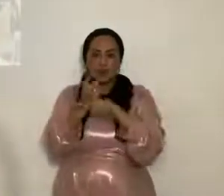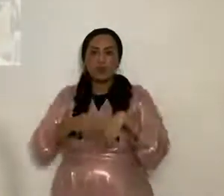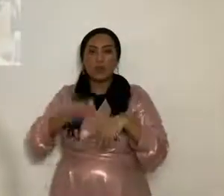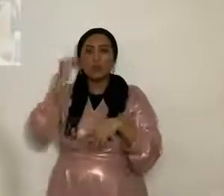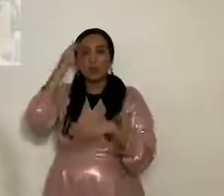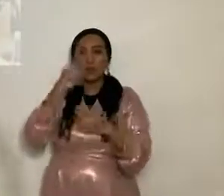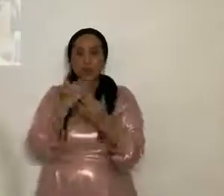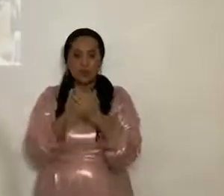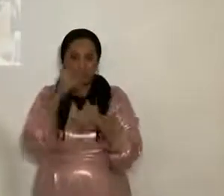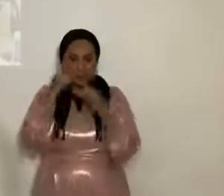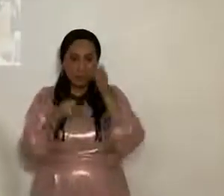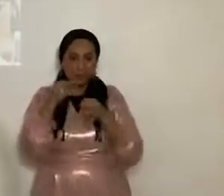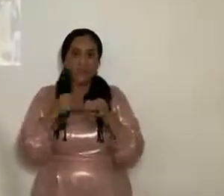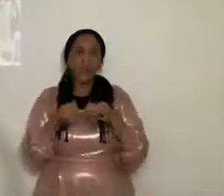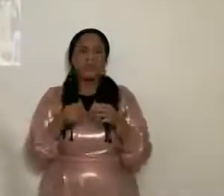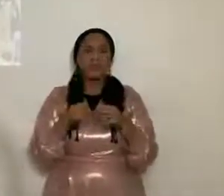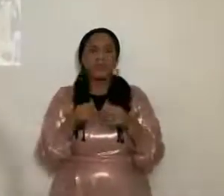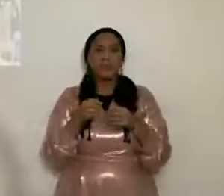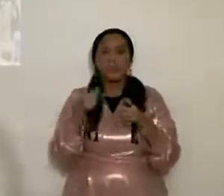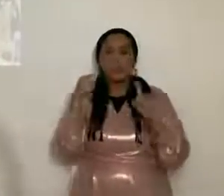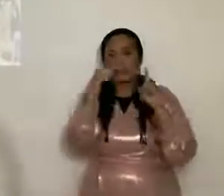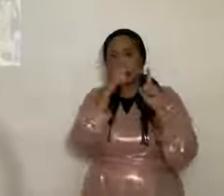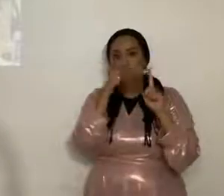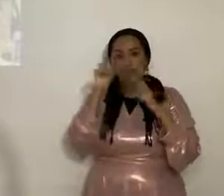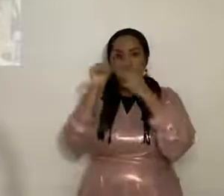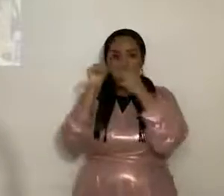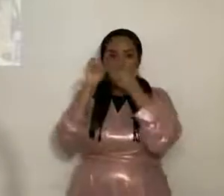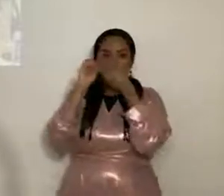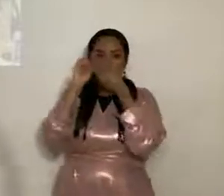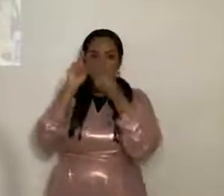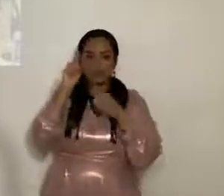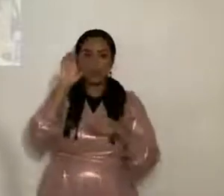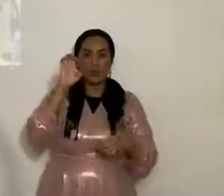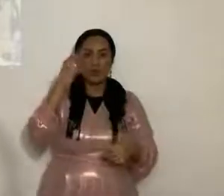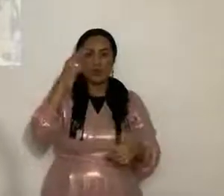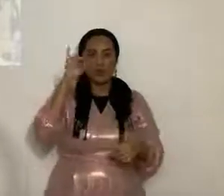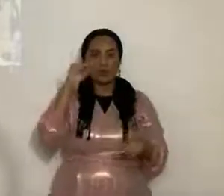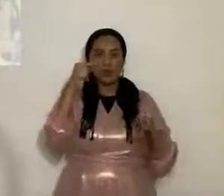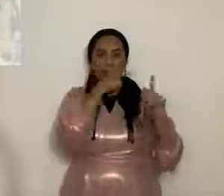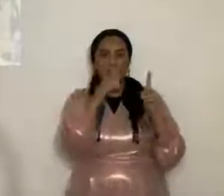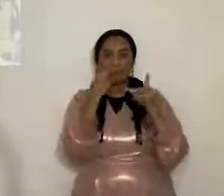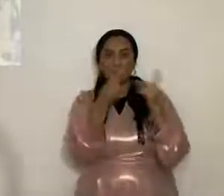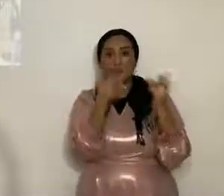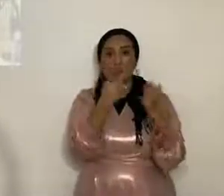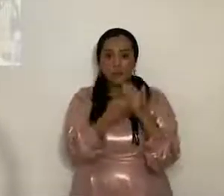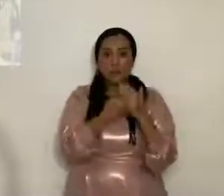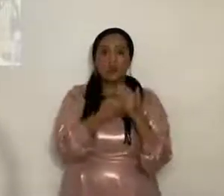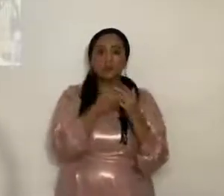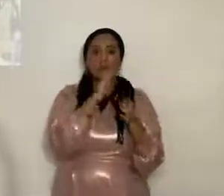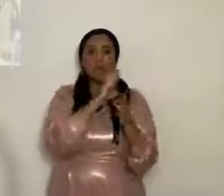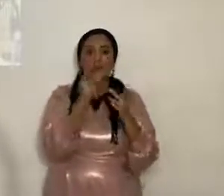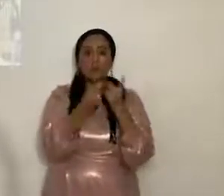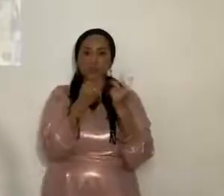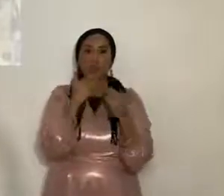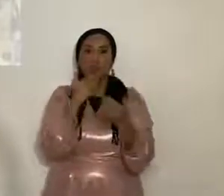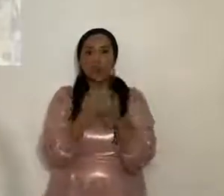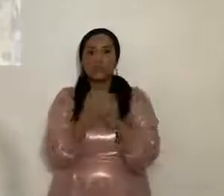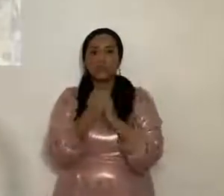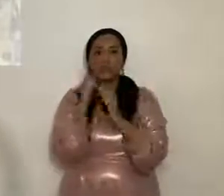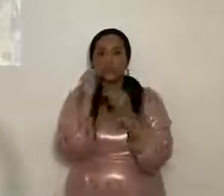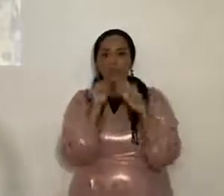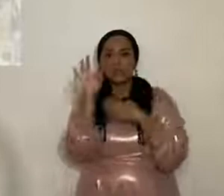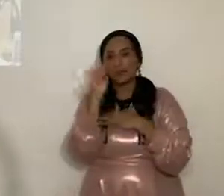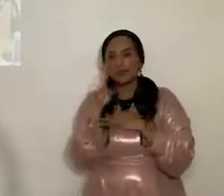entonces Mardoqueo actuó correctamente y tenía que tener una consecuencia buena de sus acciones. Vamos a ver el verso